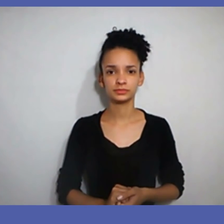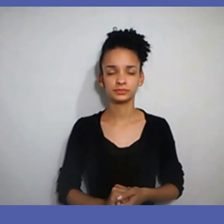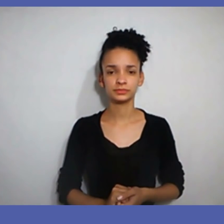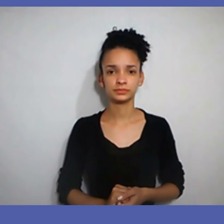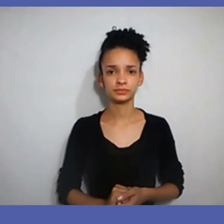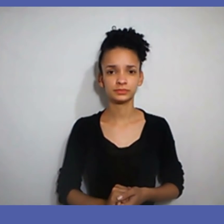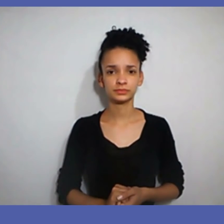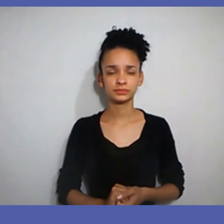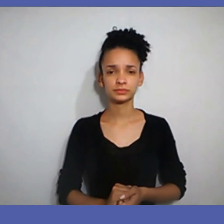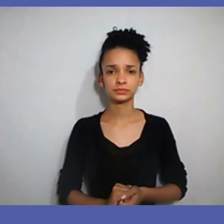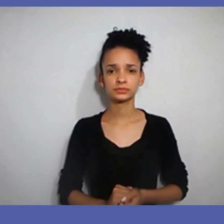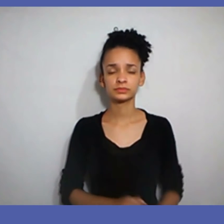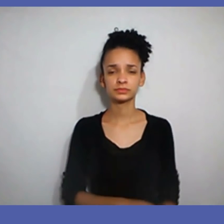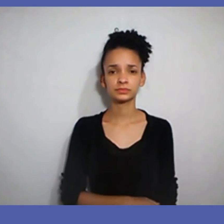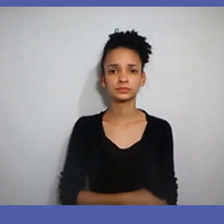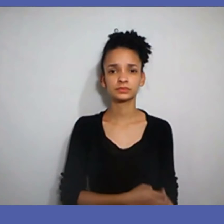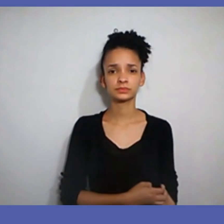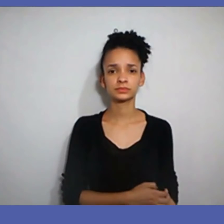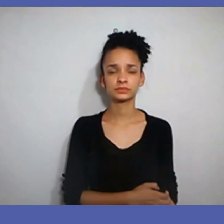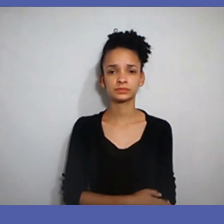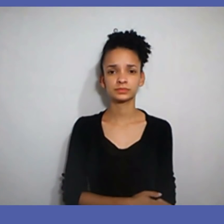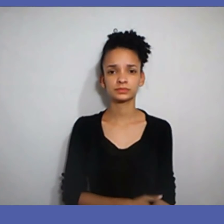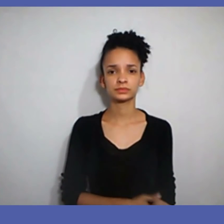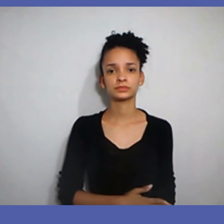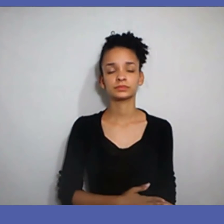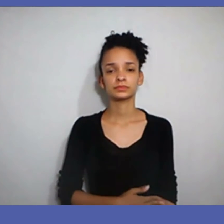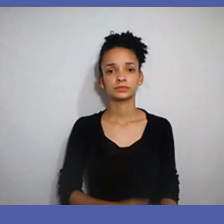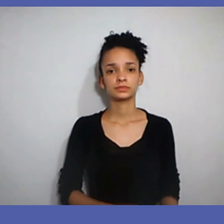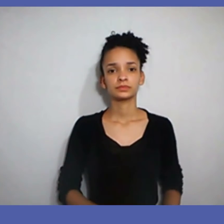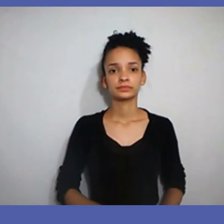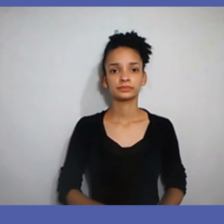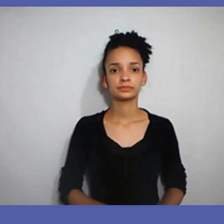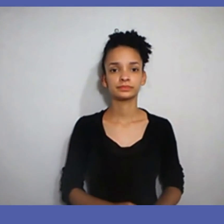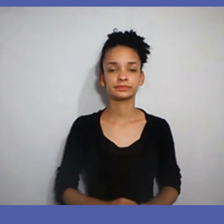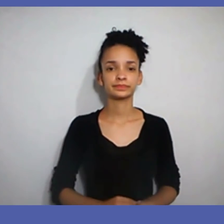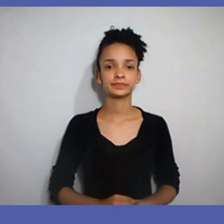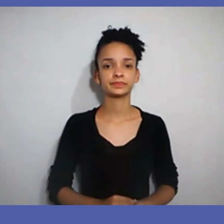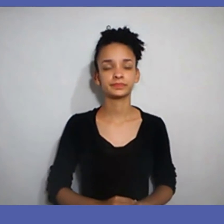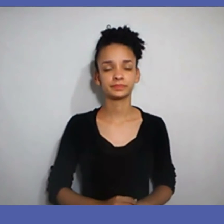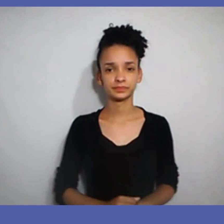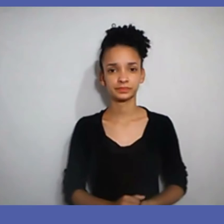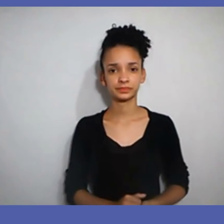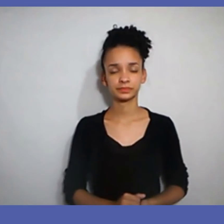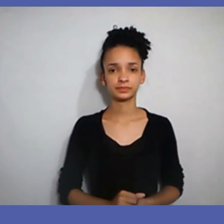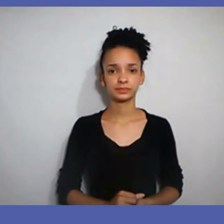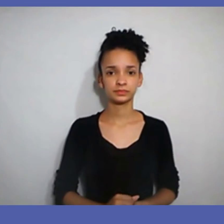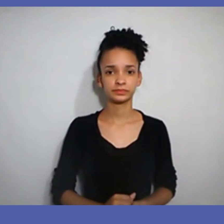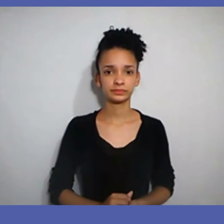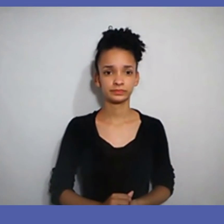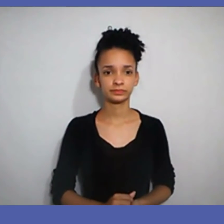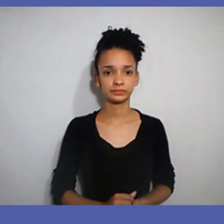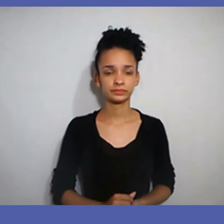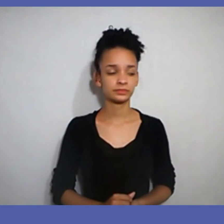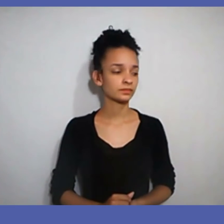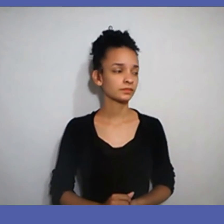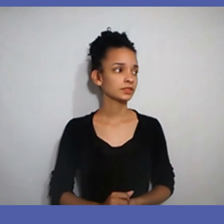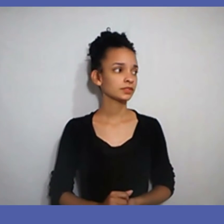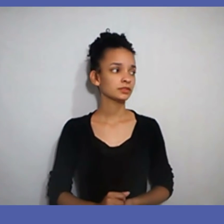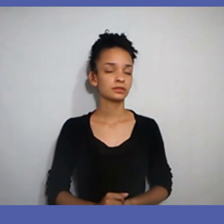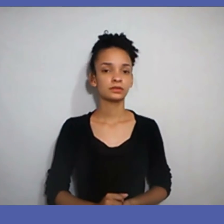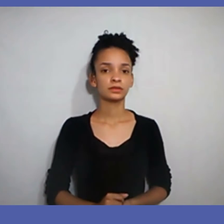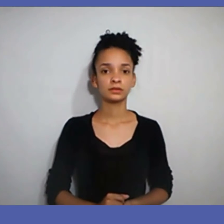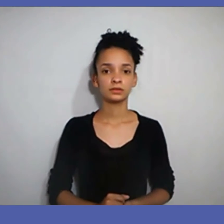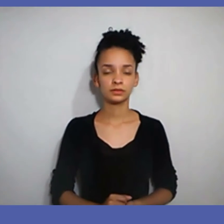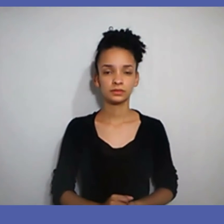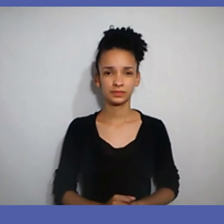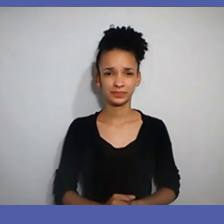saibam, principalmente em Deuteronômio 12, Deus falou assim: quando vocês entrarem na